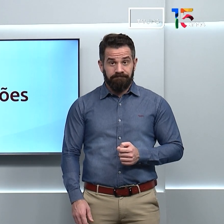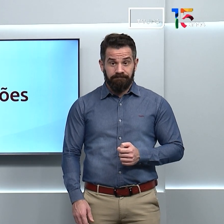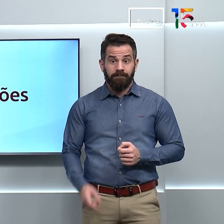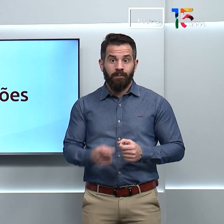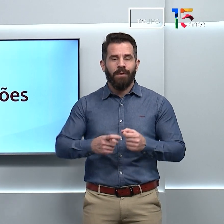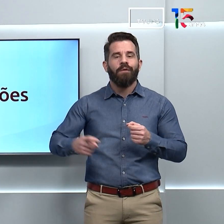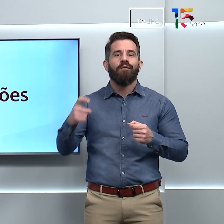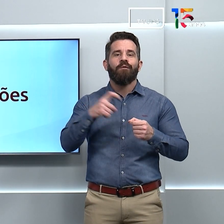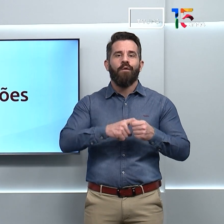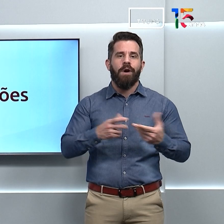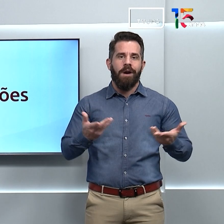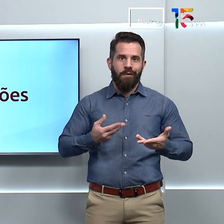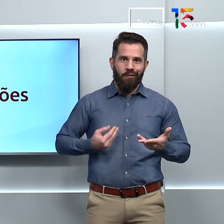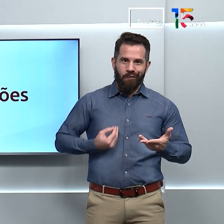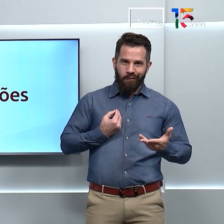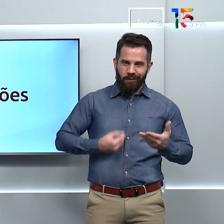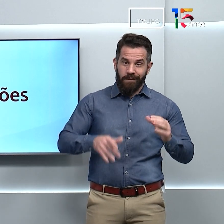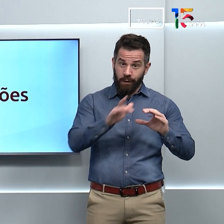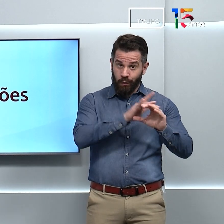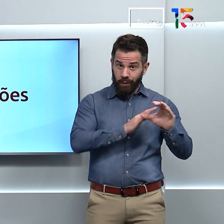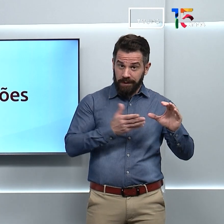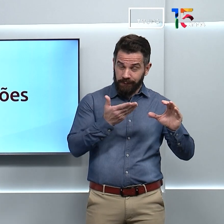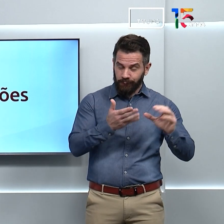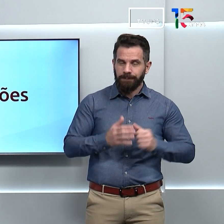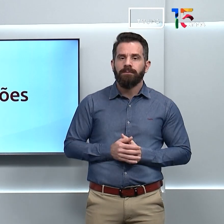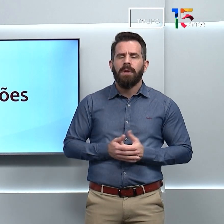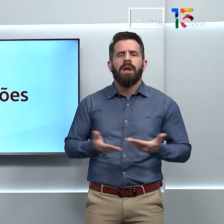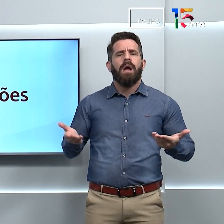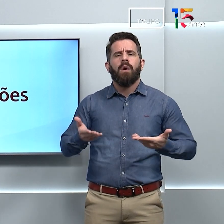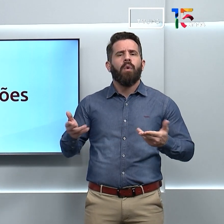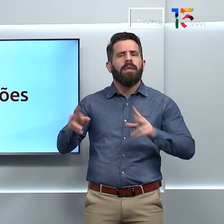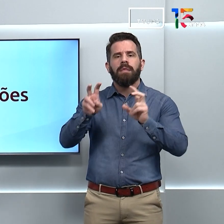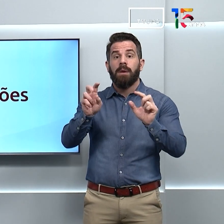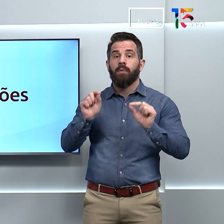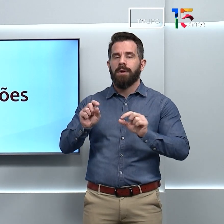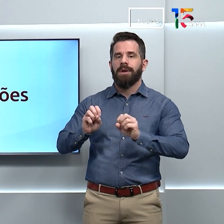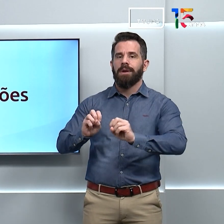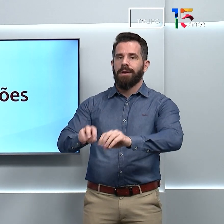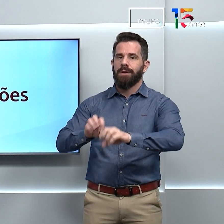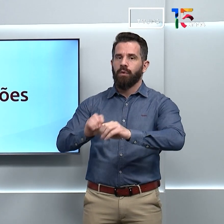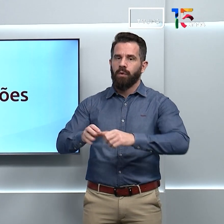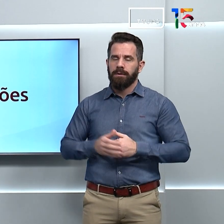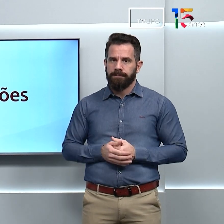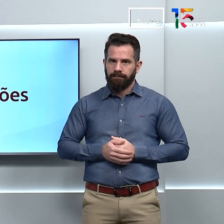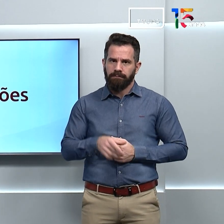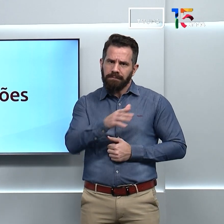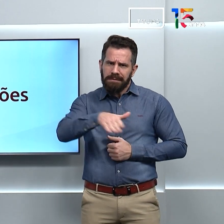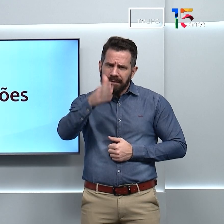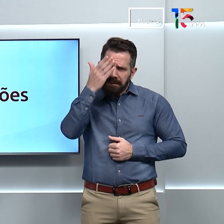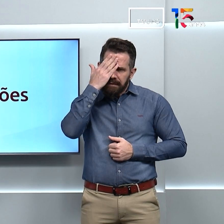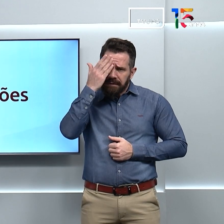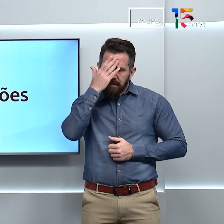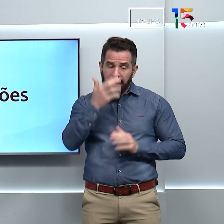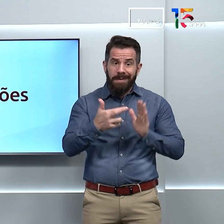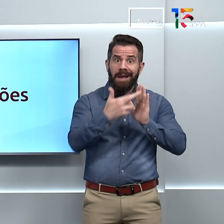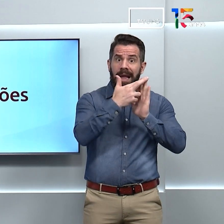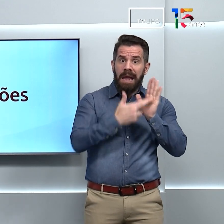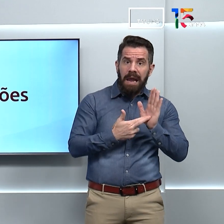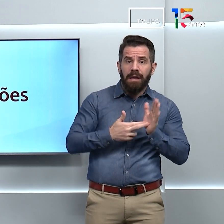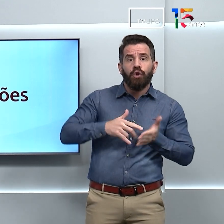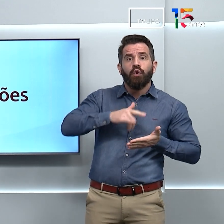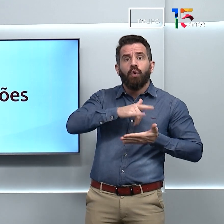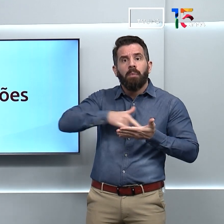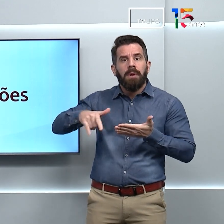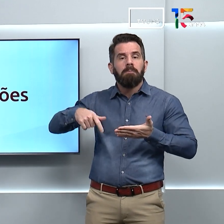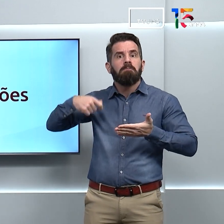Estamos de volta com Conexões de hoje. E agora nós falamos sobre educação. As regras de quais documentos são